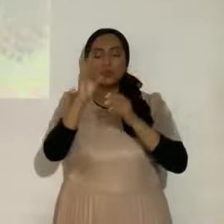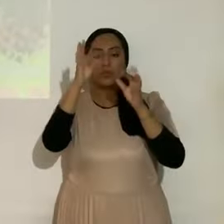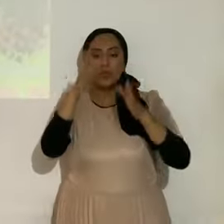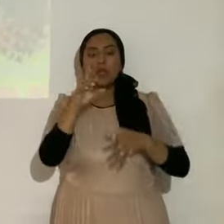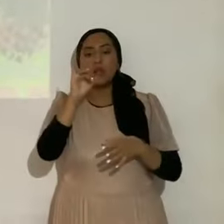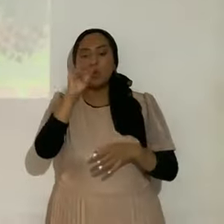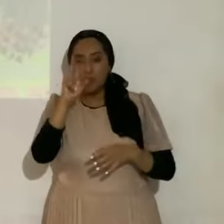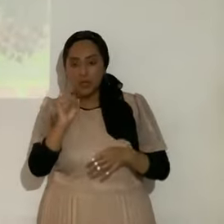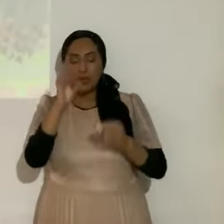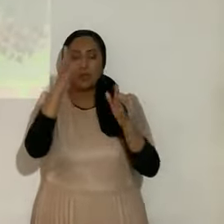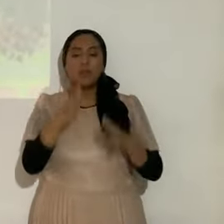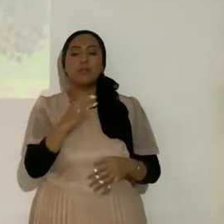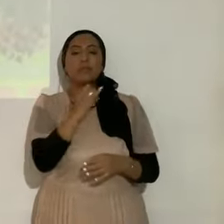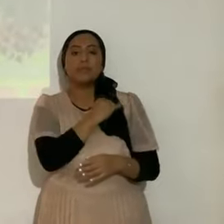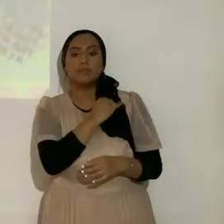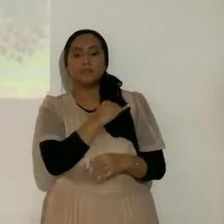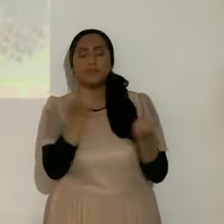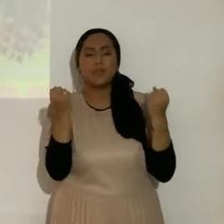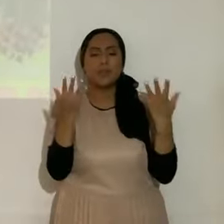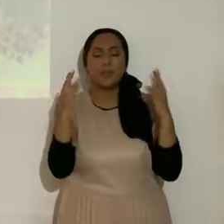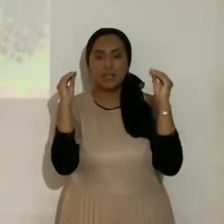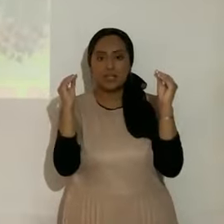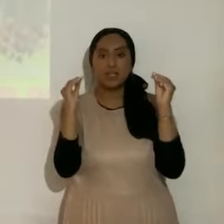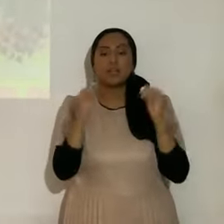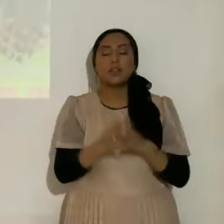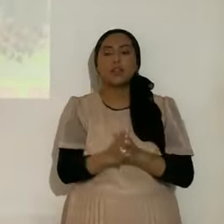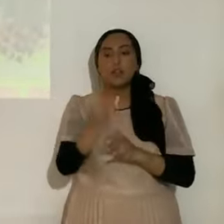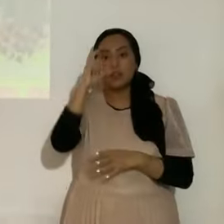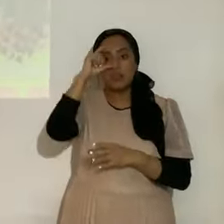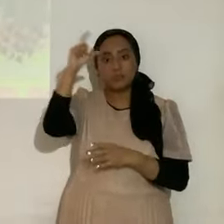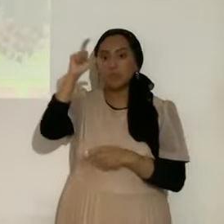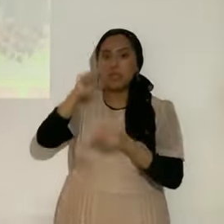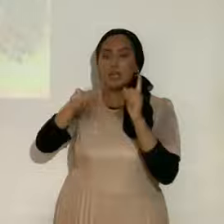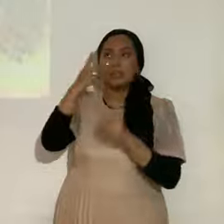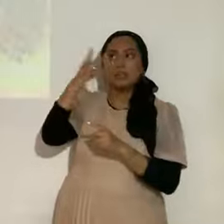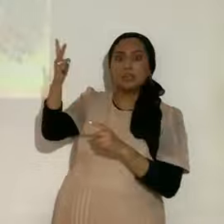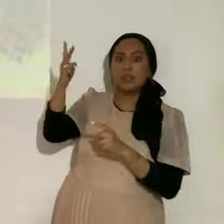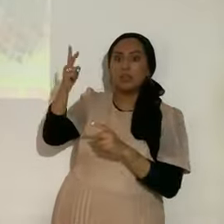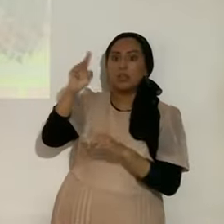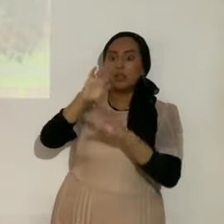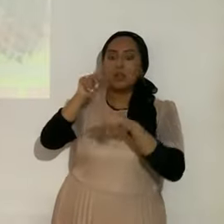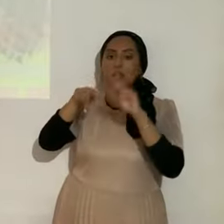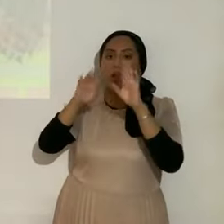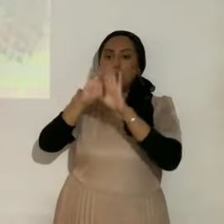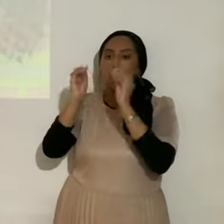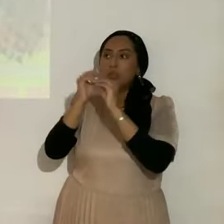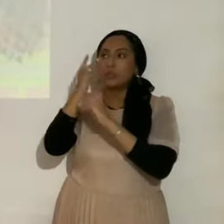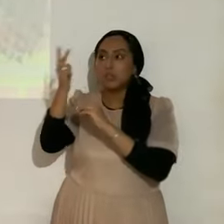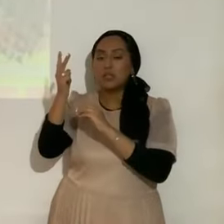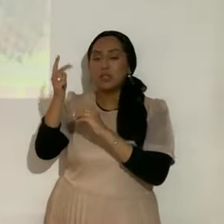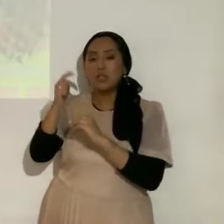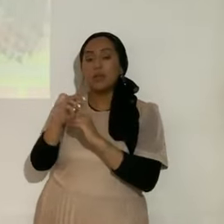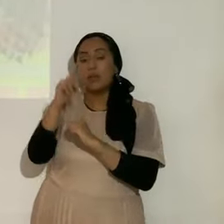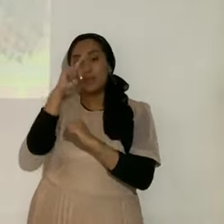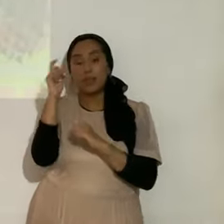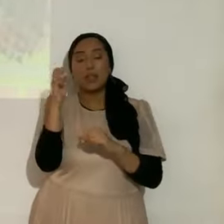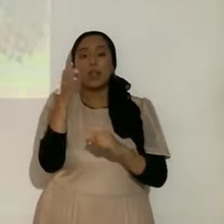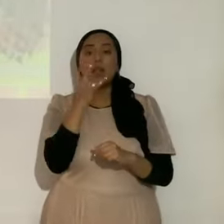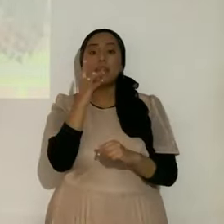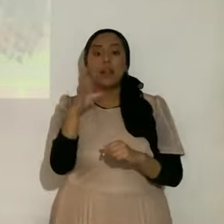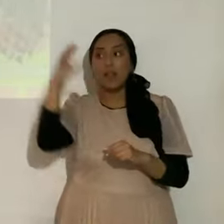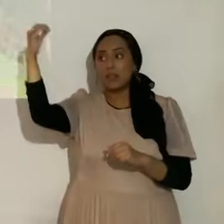Luis, nuestro amado Rey Javier, tantas enseñanzas. La luna sería invisible, ya no se vería. Pues la luz solar,